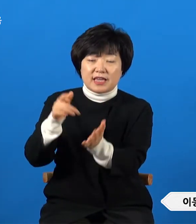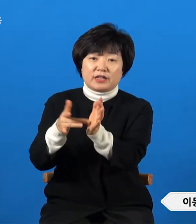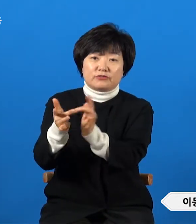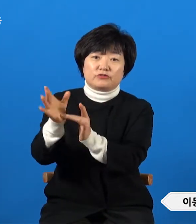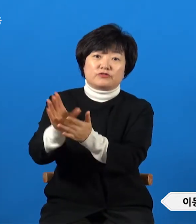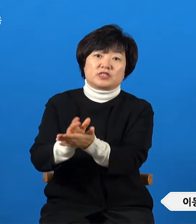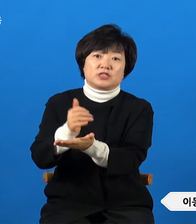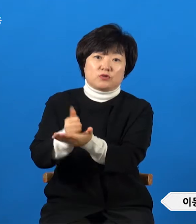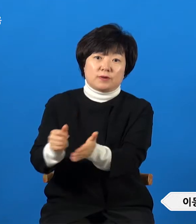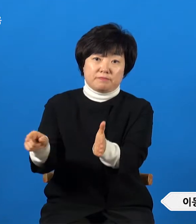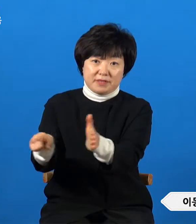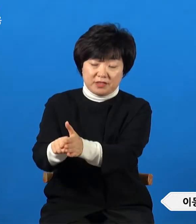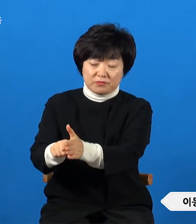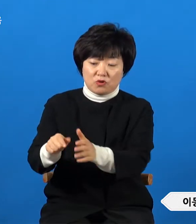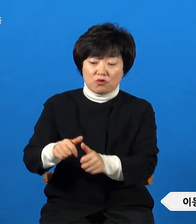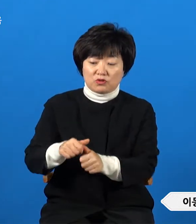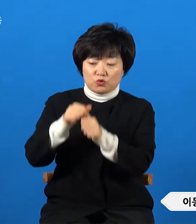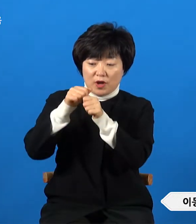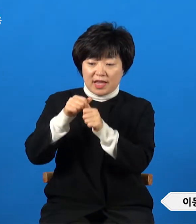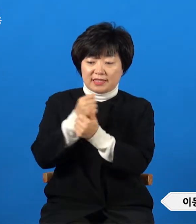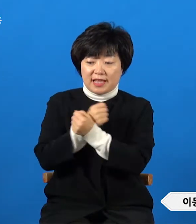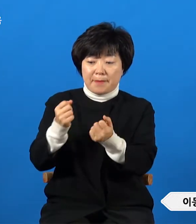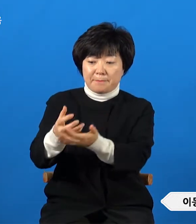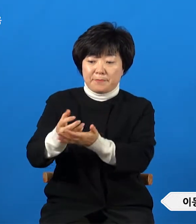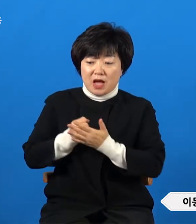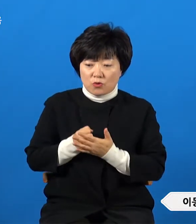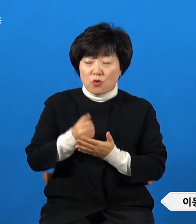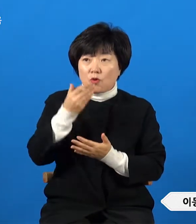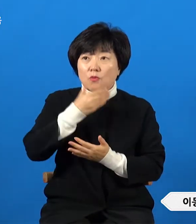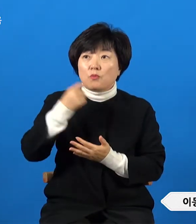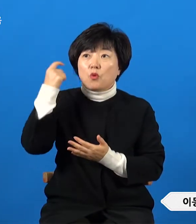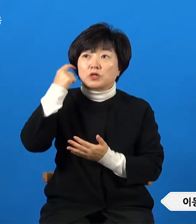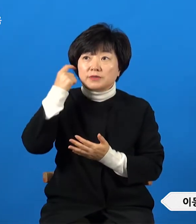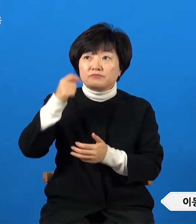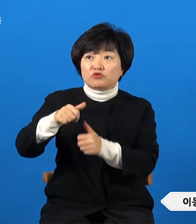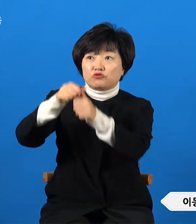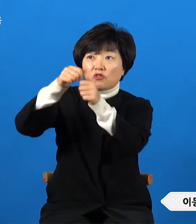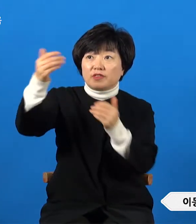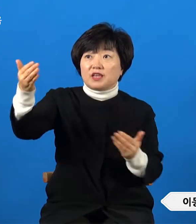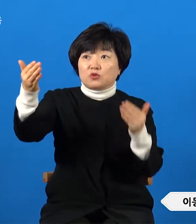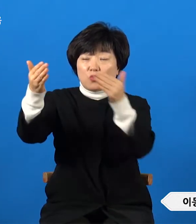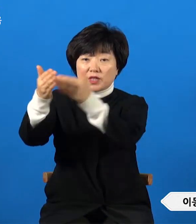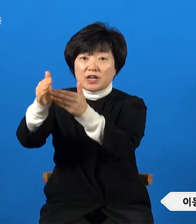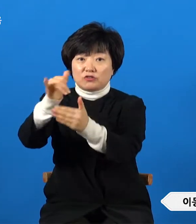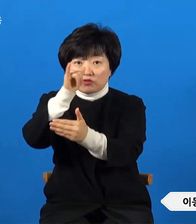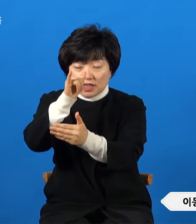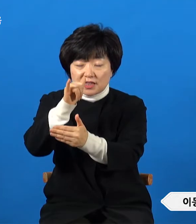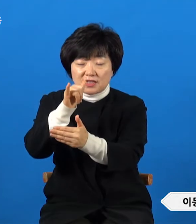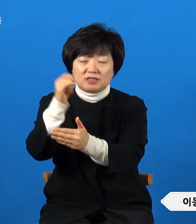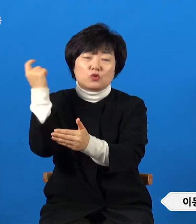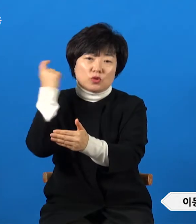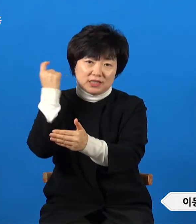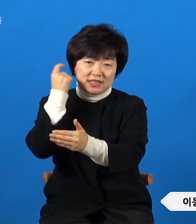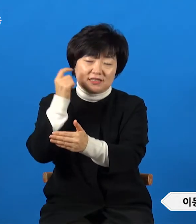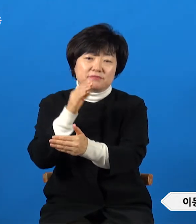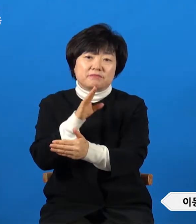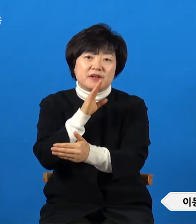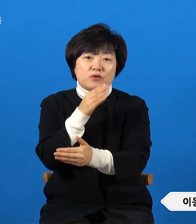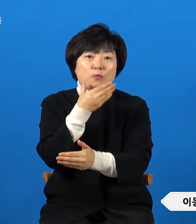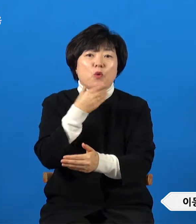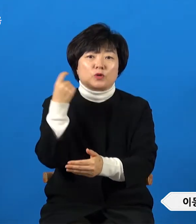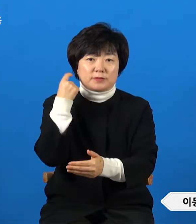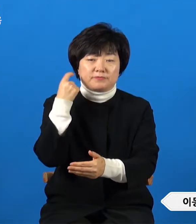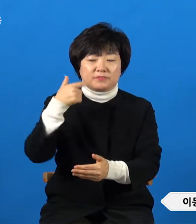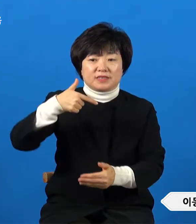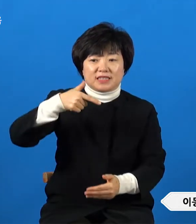받고 우리가 구원에 도달할 수 있다는 바로 그 메시지, 바로 그 소식이 복음인 것입니다. 가스펠인 것입니다.